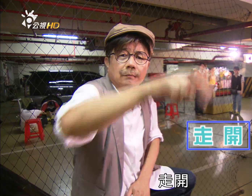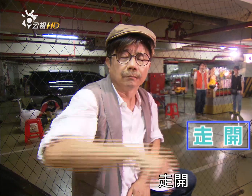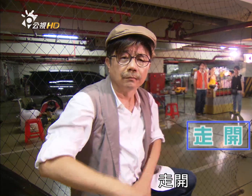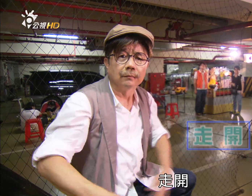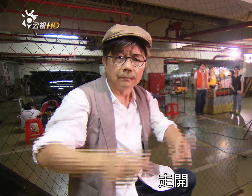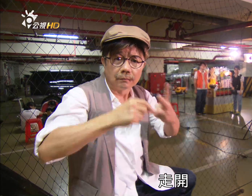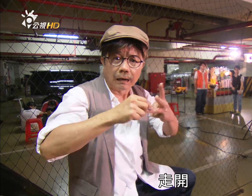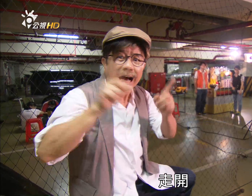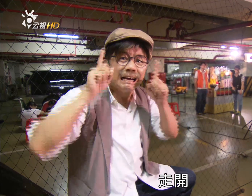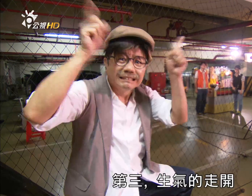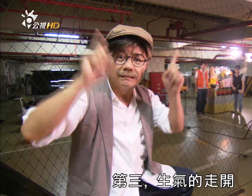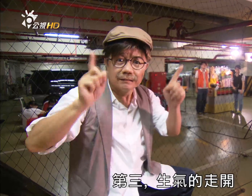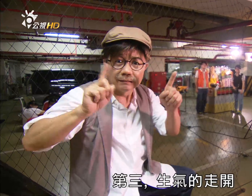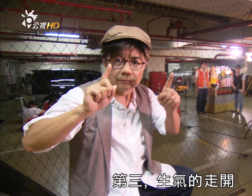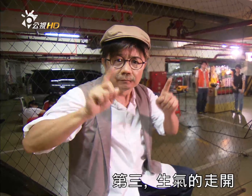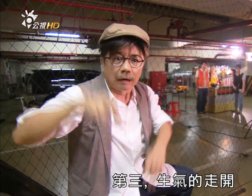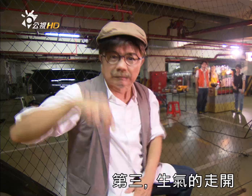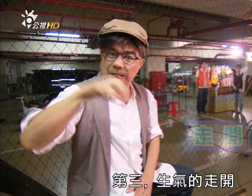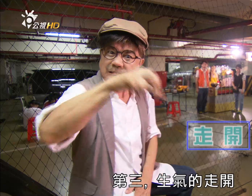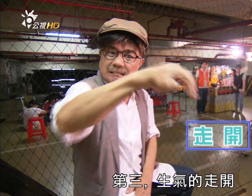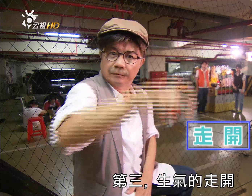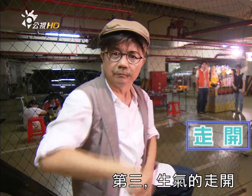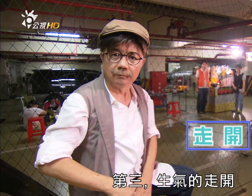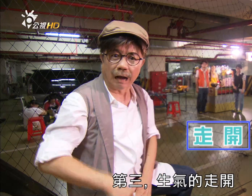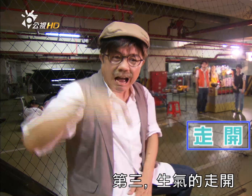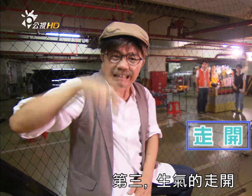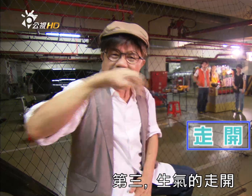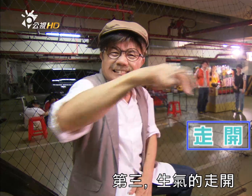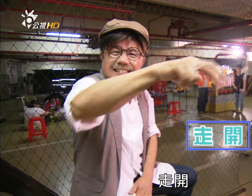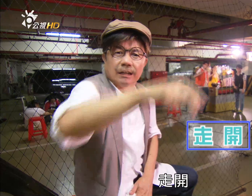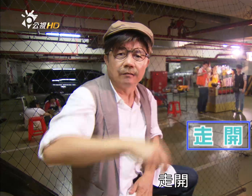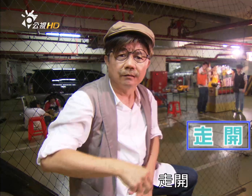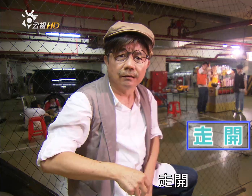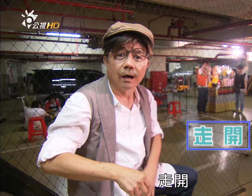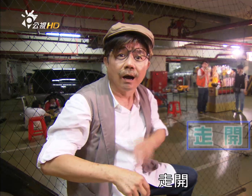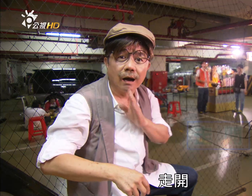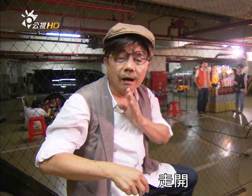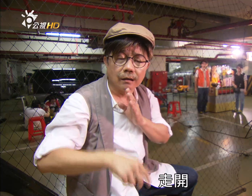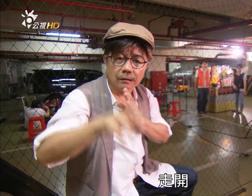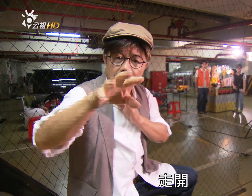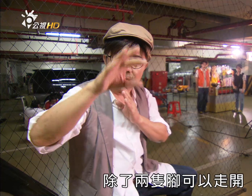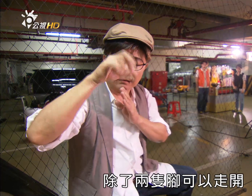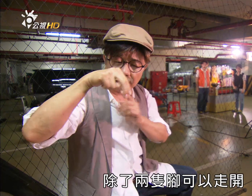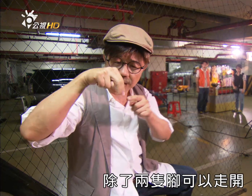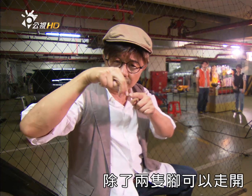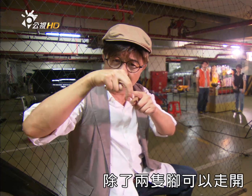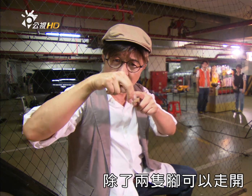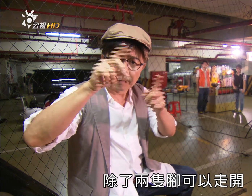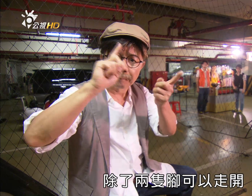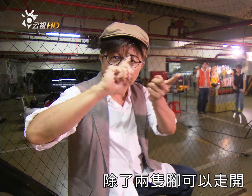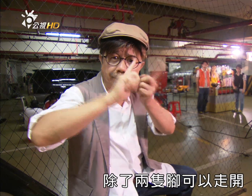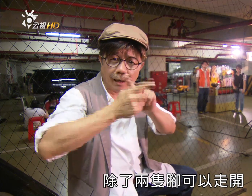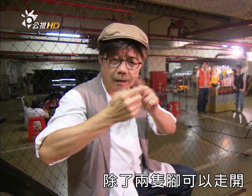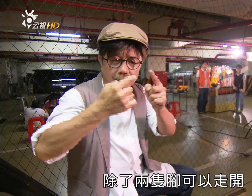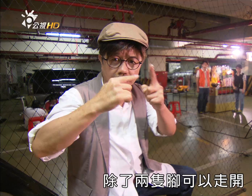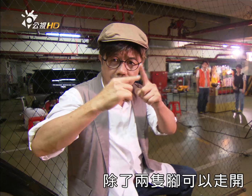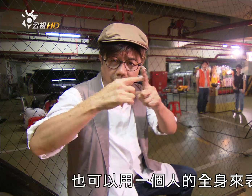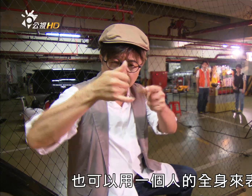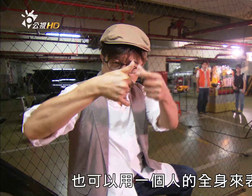开。第三，生气的走开，走开。除了两只脚可以走开啊，也可以